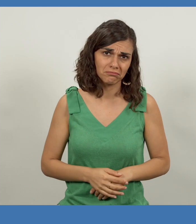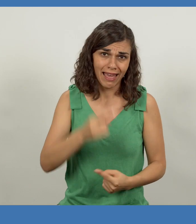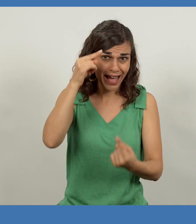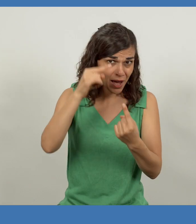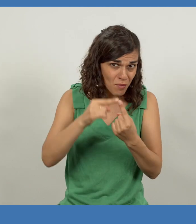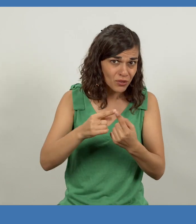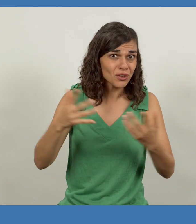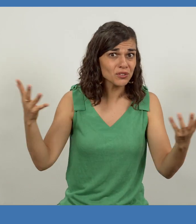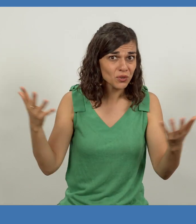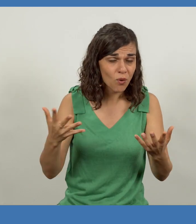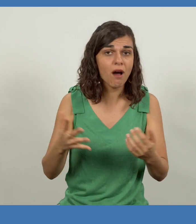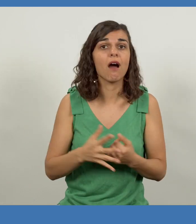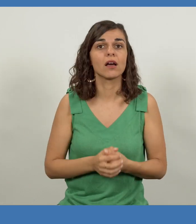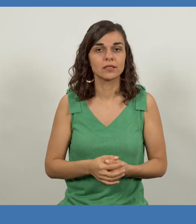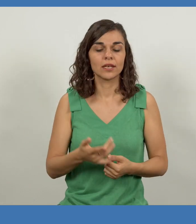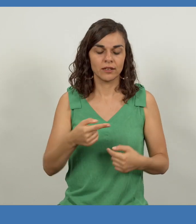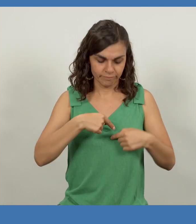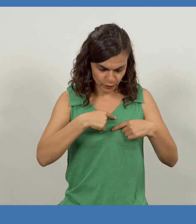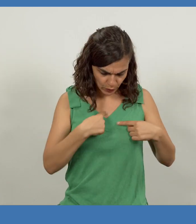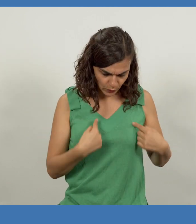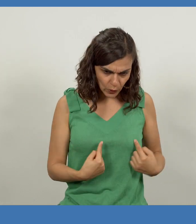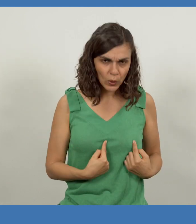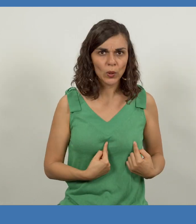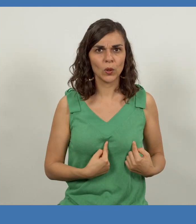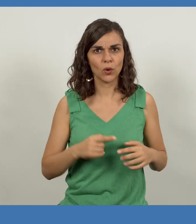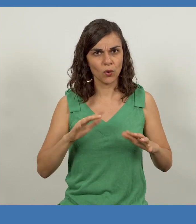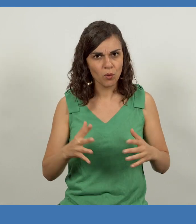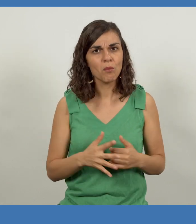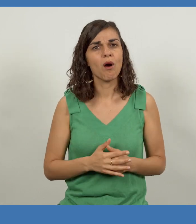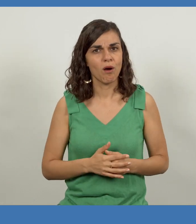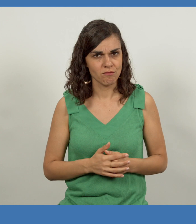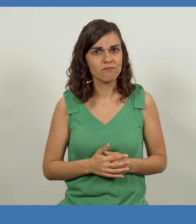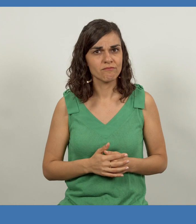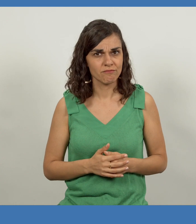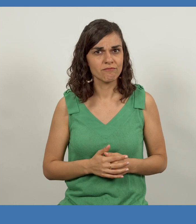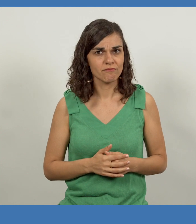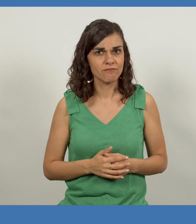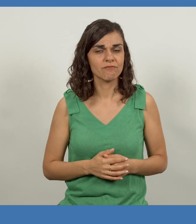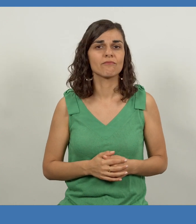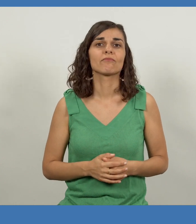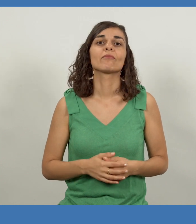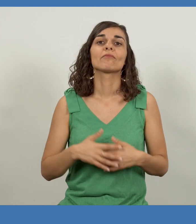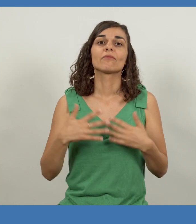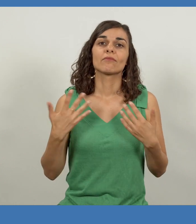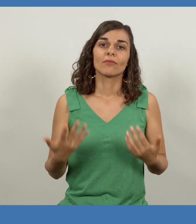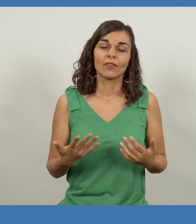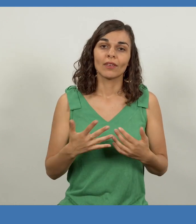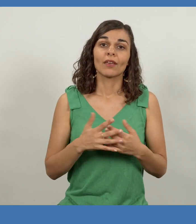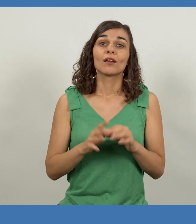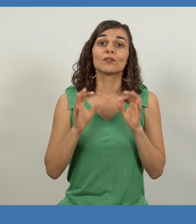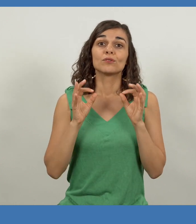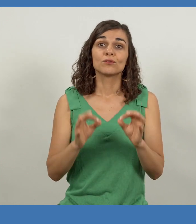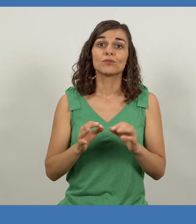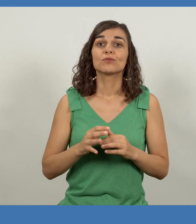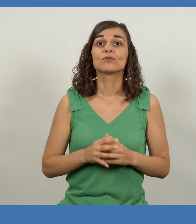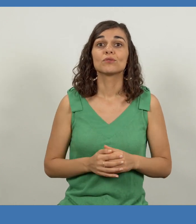fond, sur la disposition de notre cœur avec laquelle on vient devant Dieu. Lorsque le